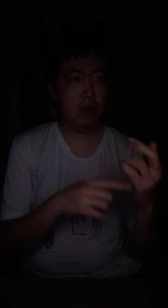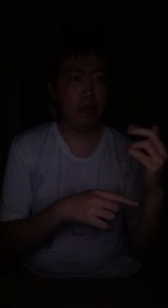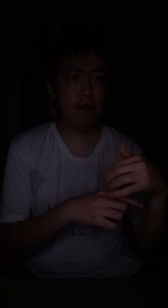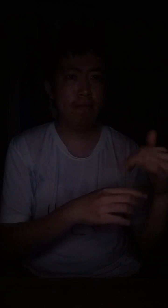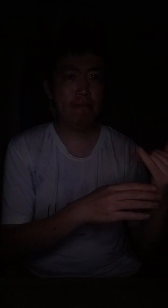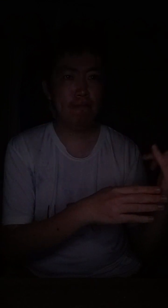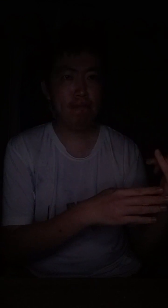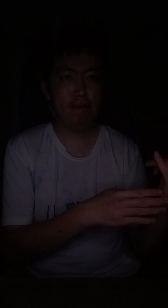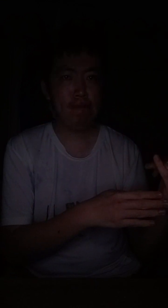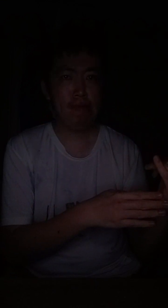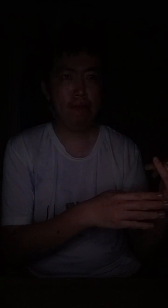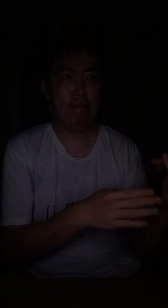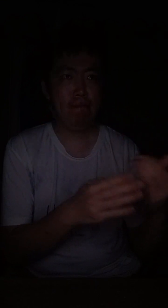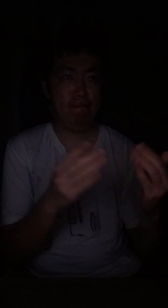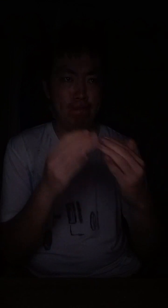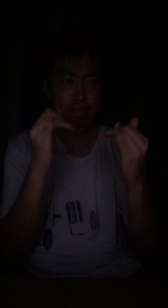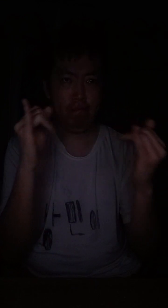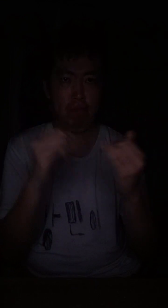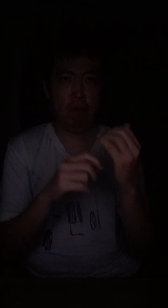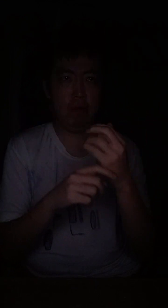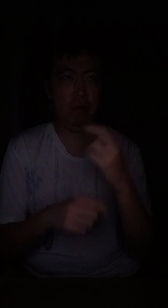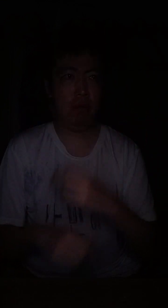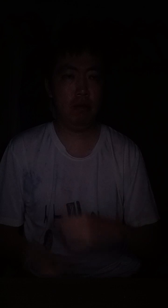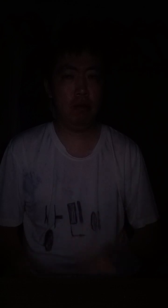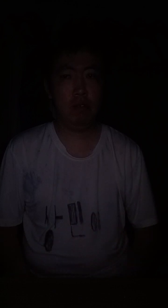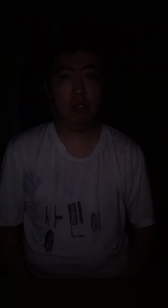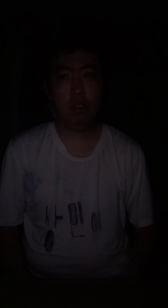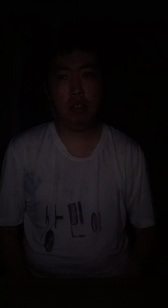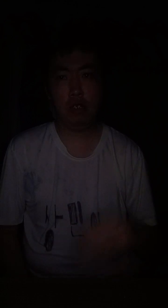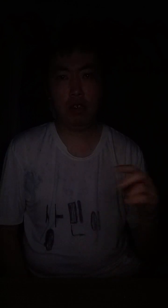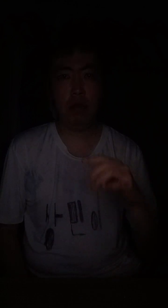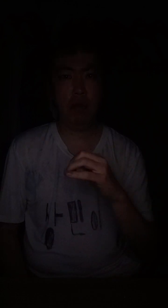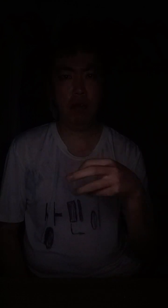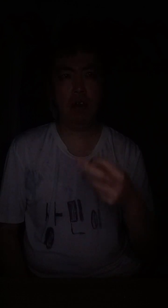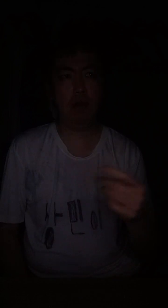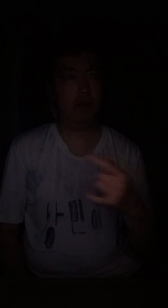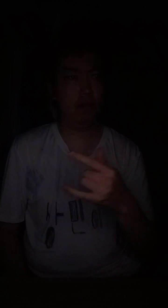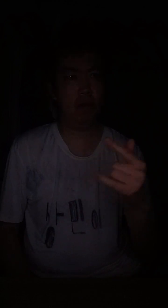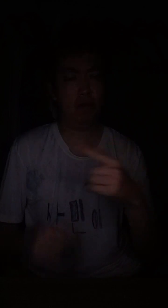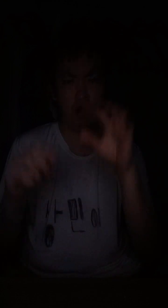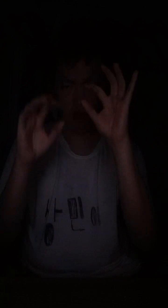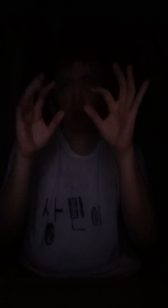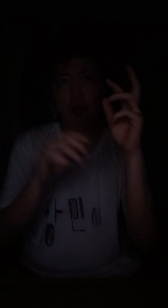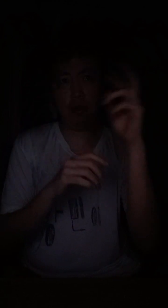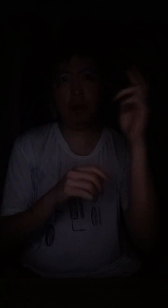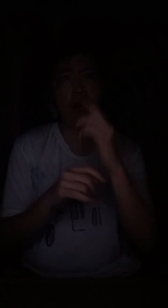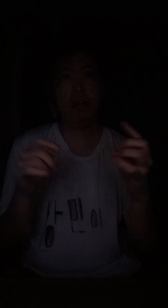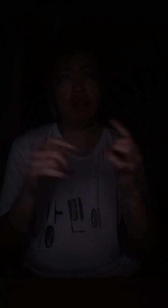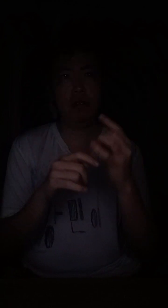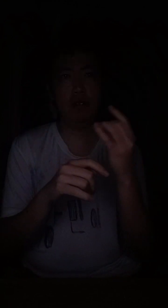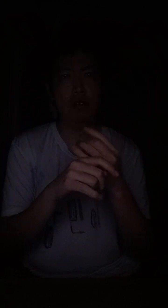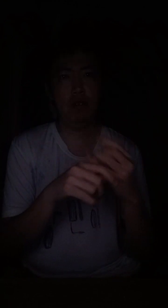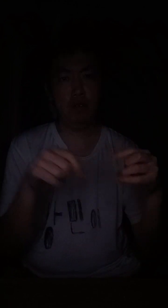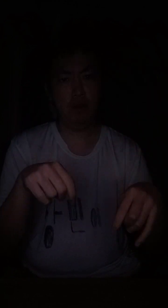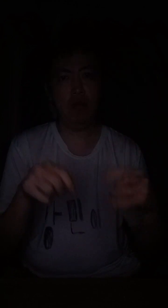적발률을 높이기 위해서 노력하고 있습니다. 이런 가운데 몰카 범죄는 매년 꾸준히 증가하다 잠시 줄었지만